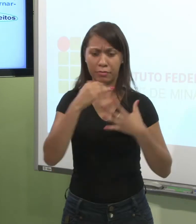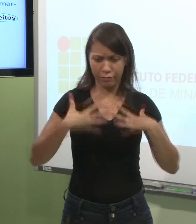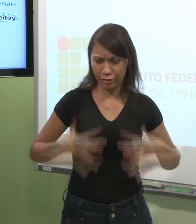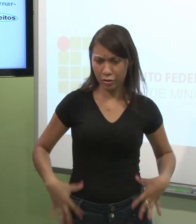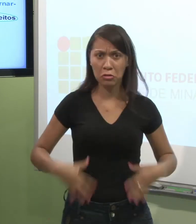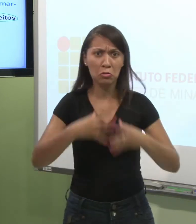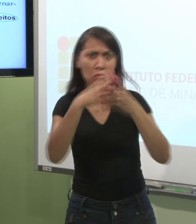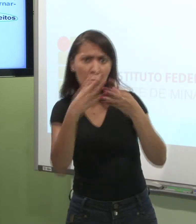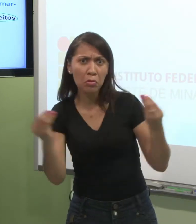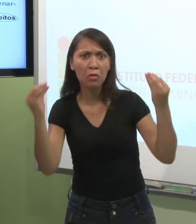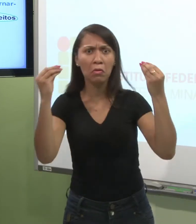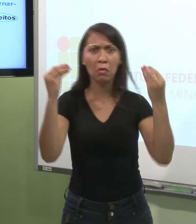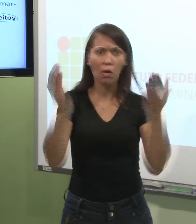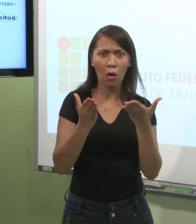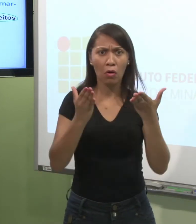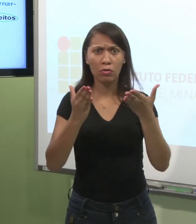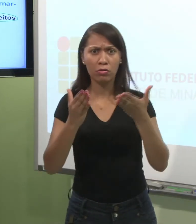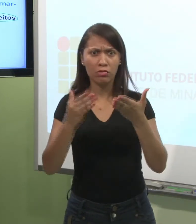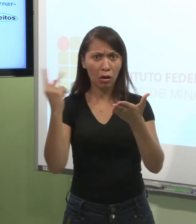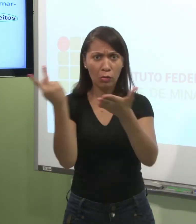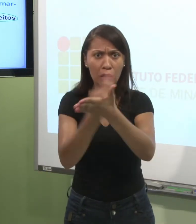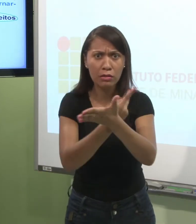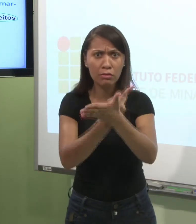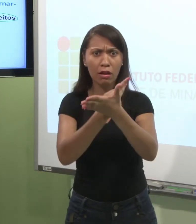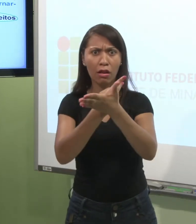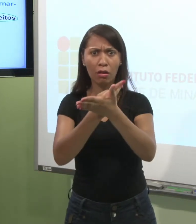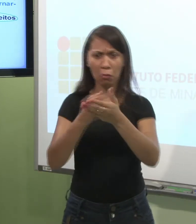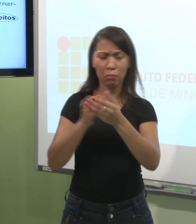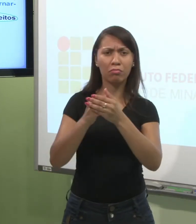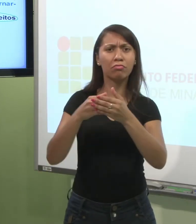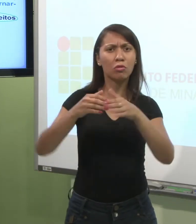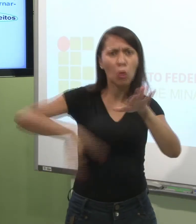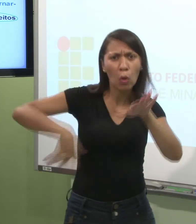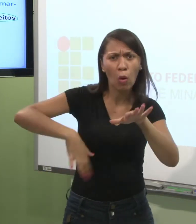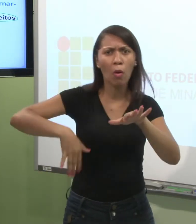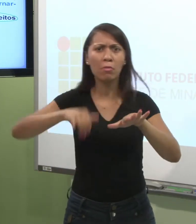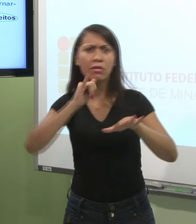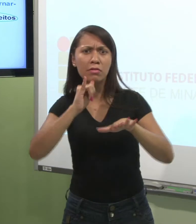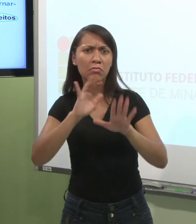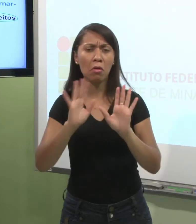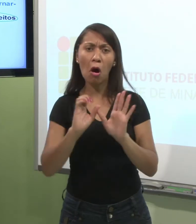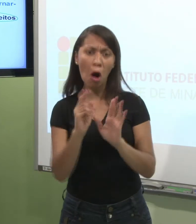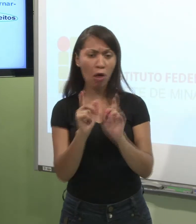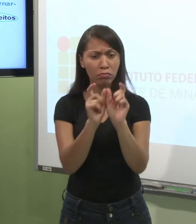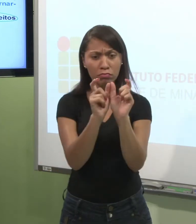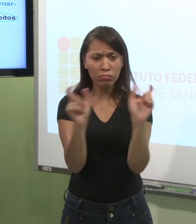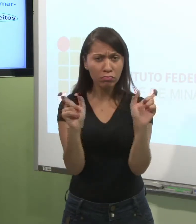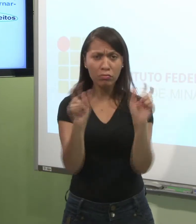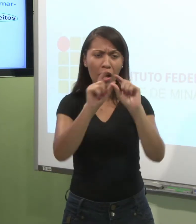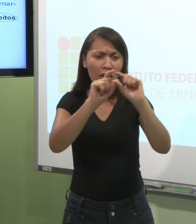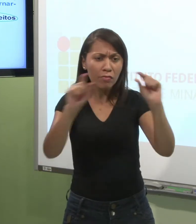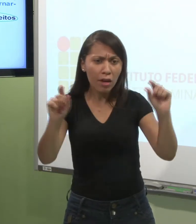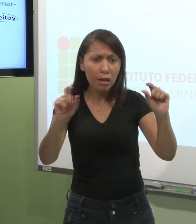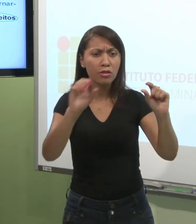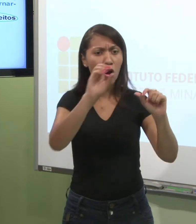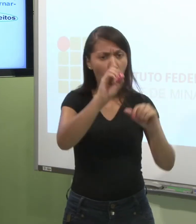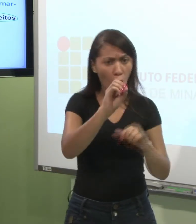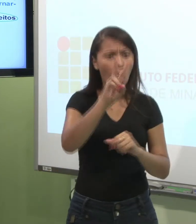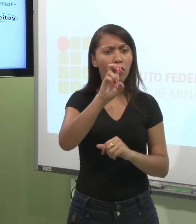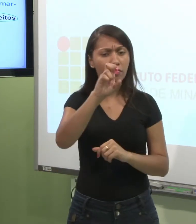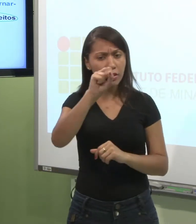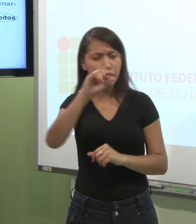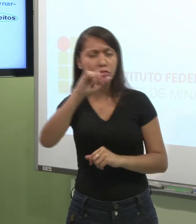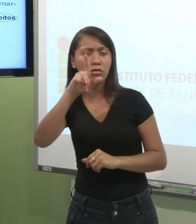sumiu subitamente, o vestido sumiu no clube, mas eu posso falar simplesmente que o vestido sumiu. E essa frase sozinha já